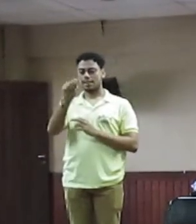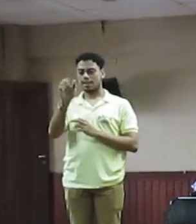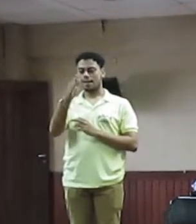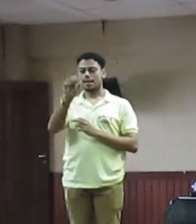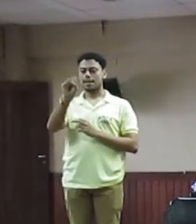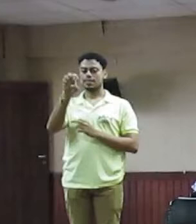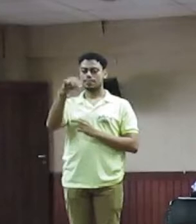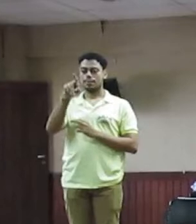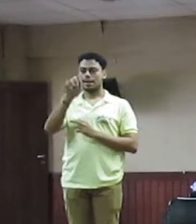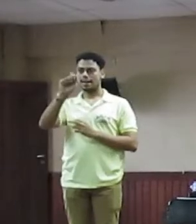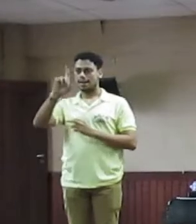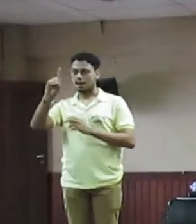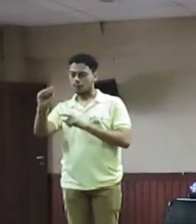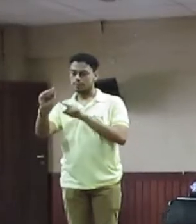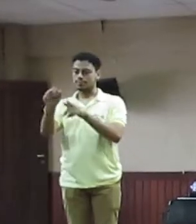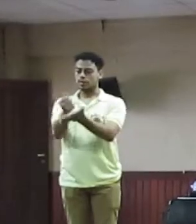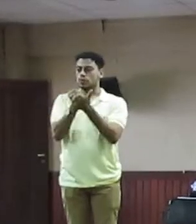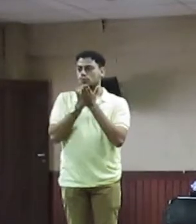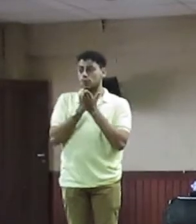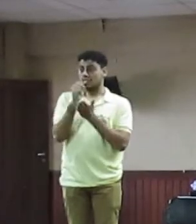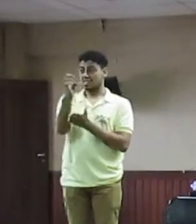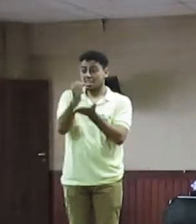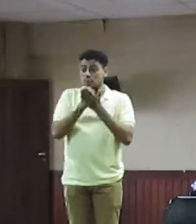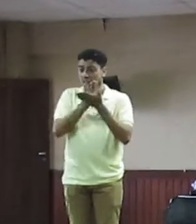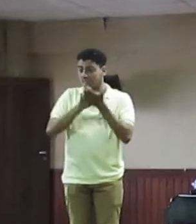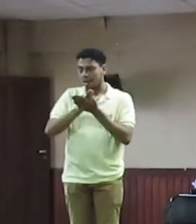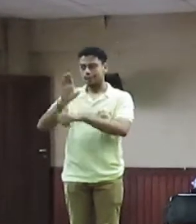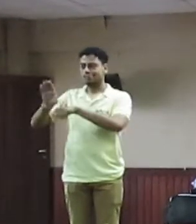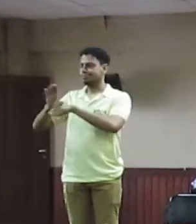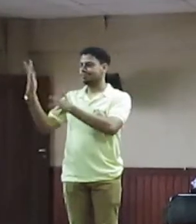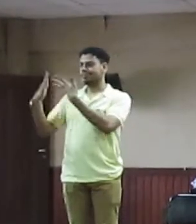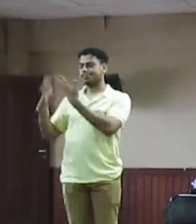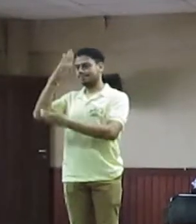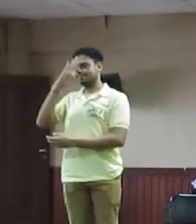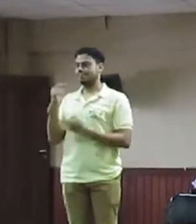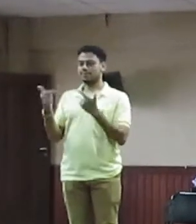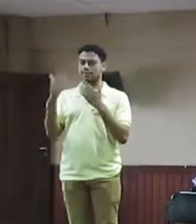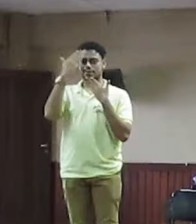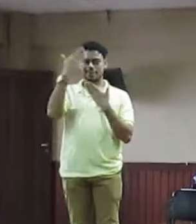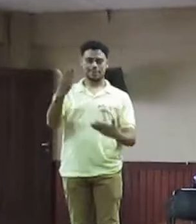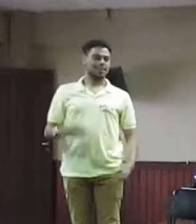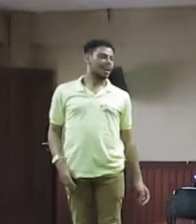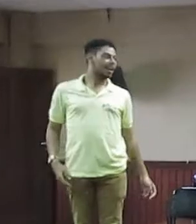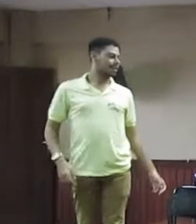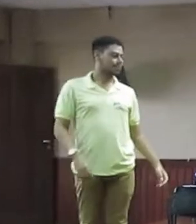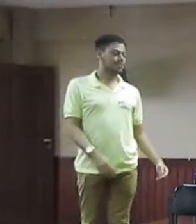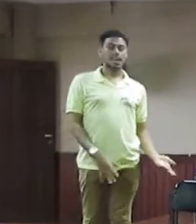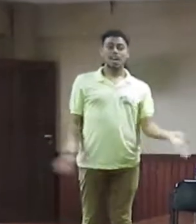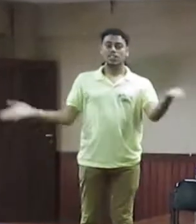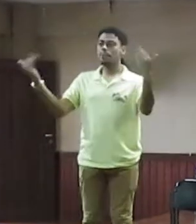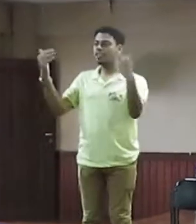que sem eles a gente não estaria aqui. Obrigada.